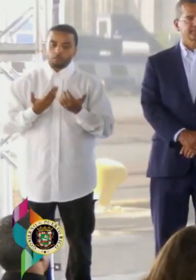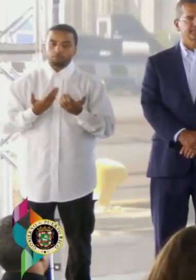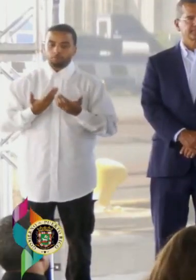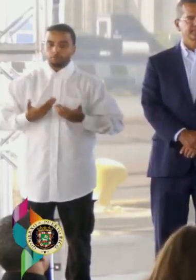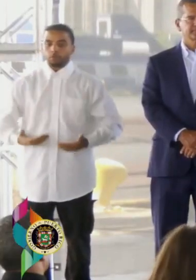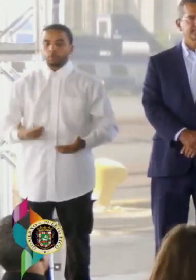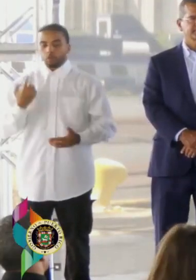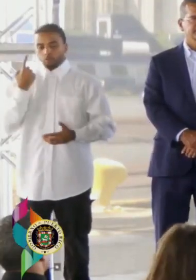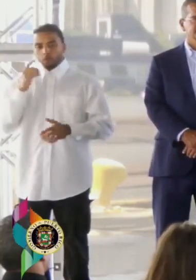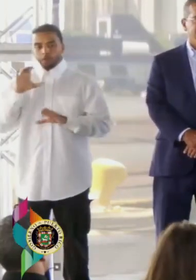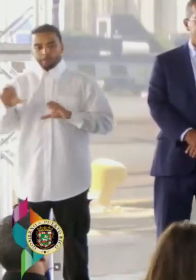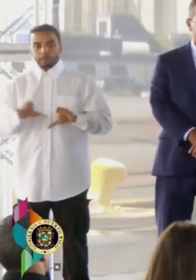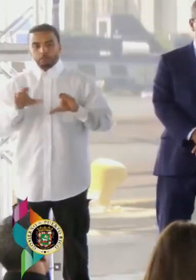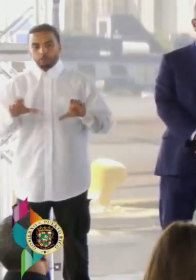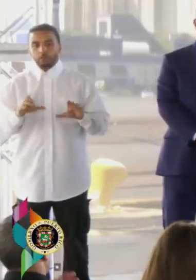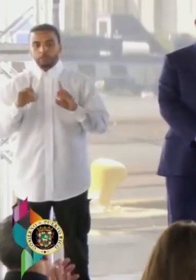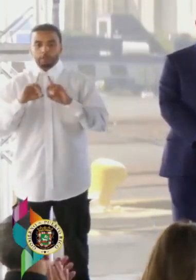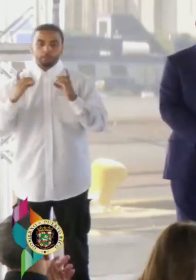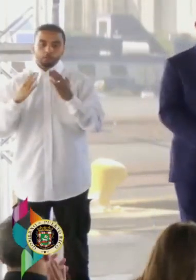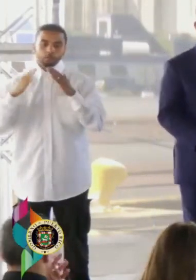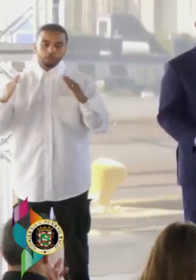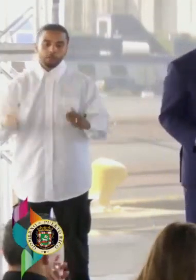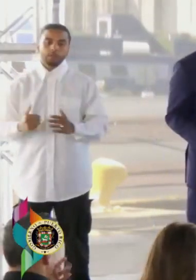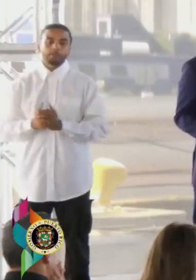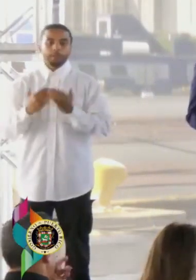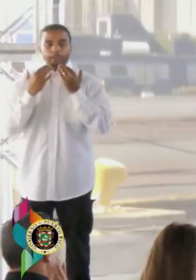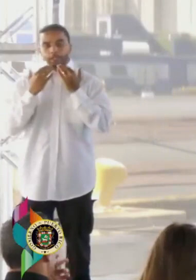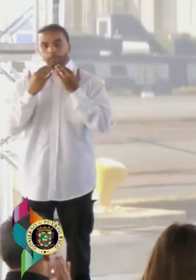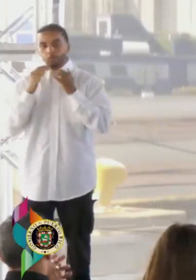departamento de la vivienda Buenas tardes Muchas gracias